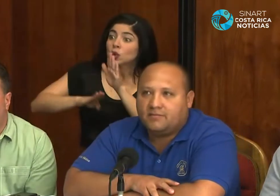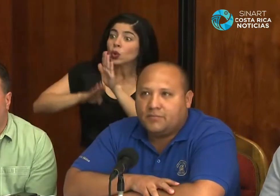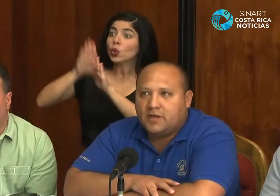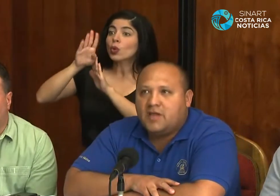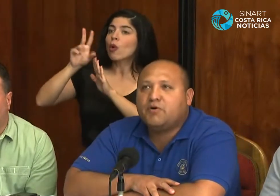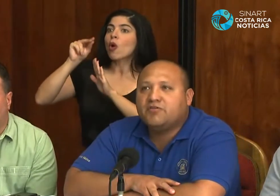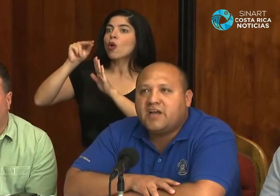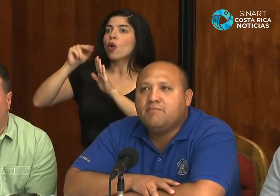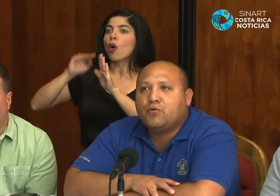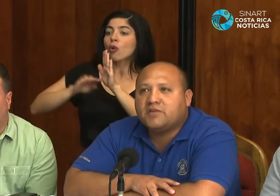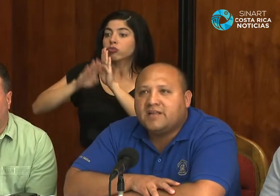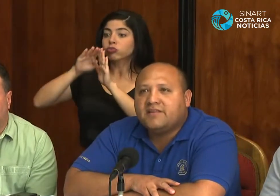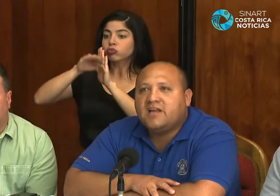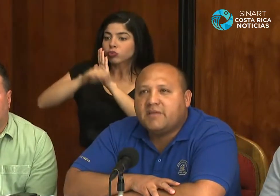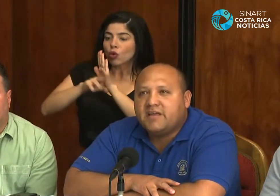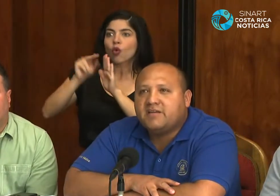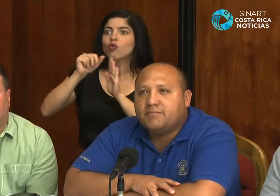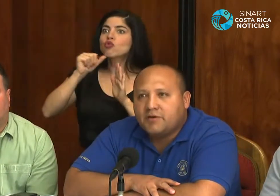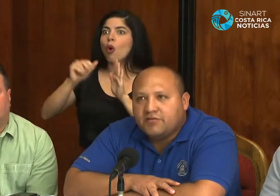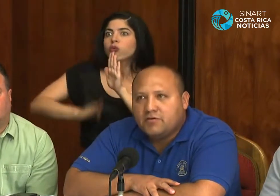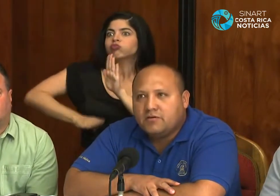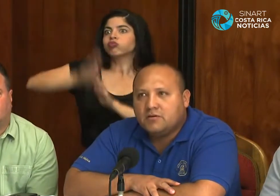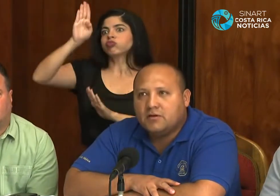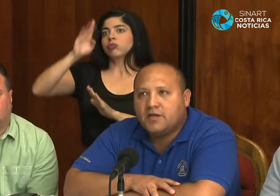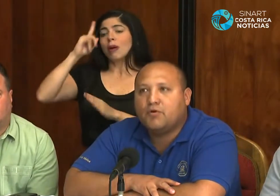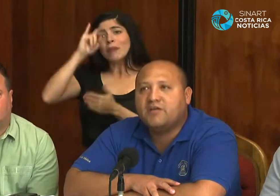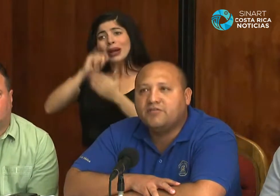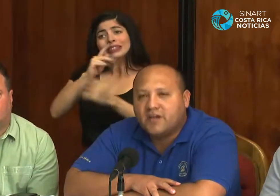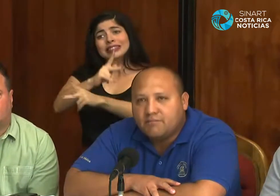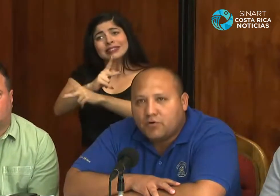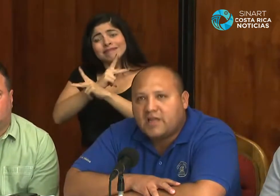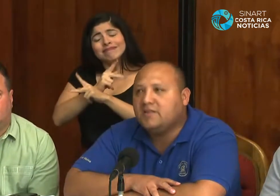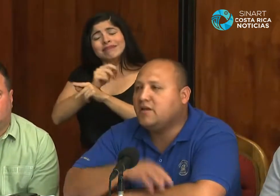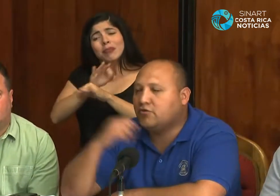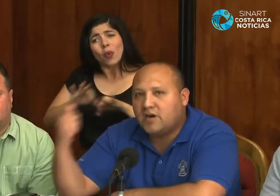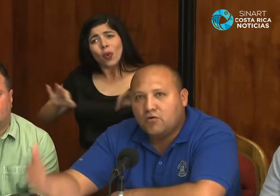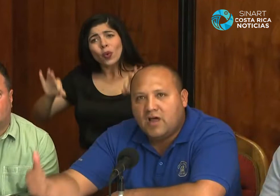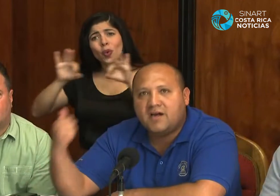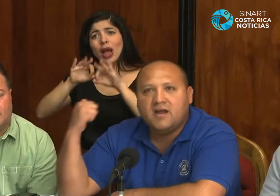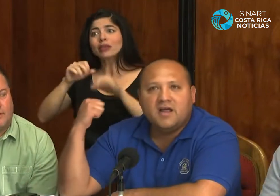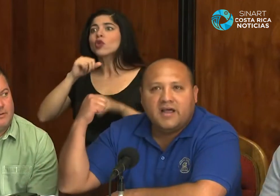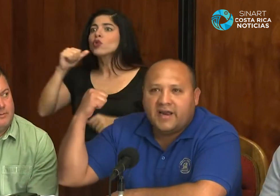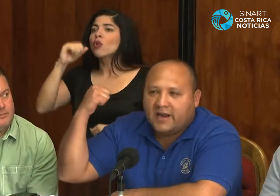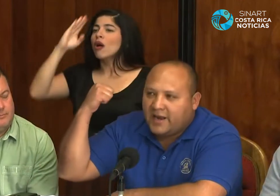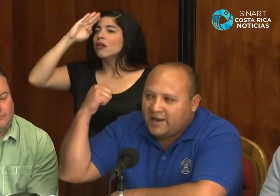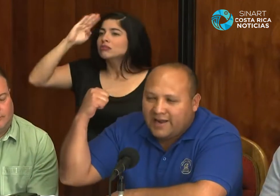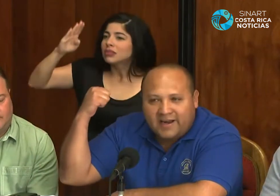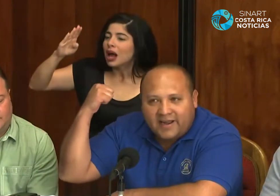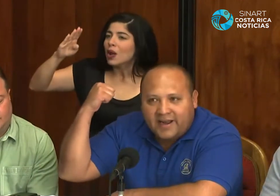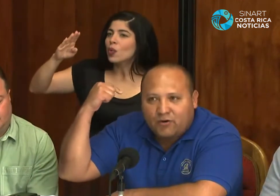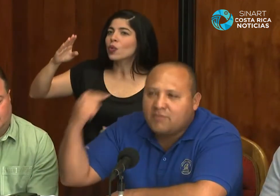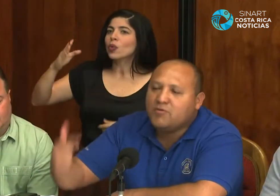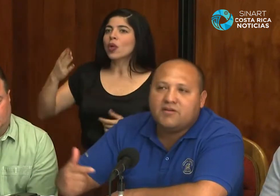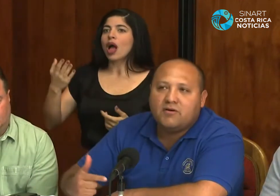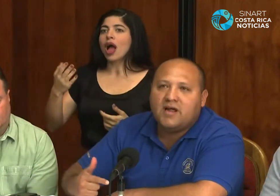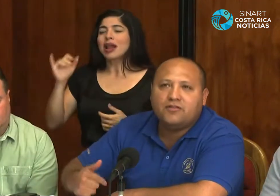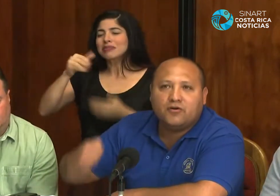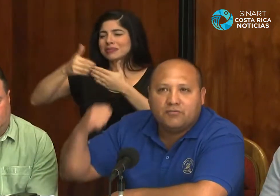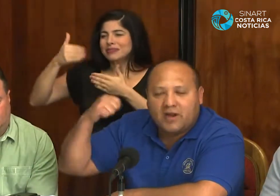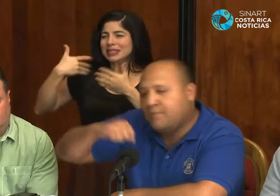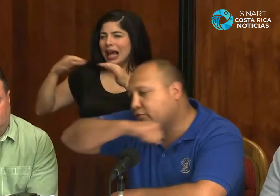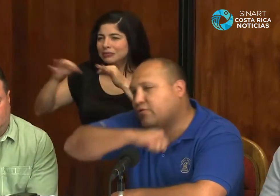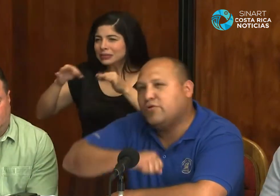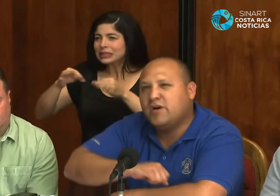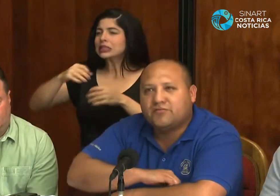crezca. Y por eso es tan importante las medidas de prevención. Y por eso es tan importante el no saludar, lo que hemos venido